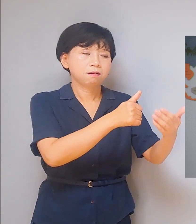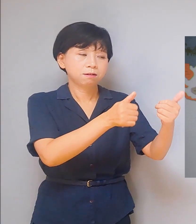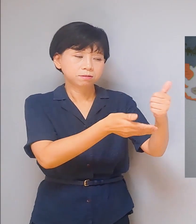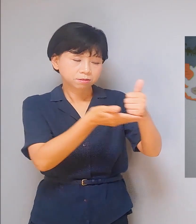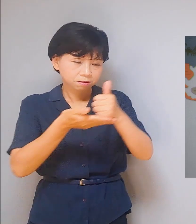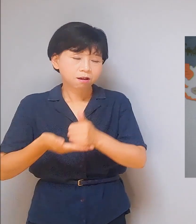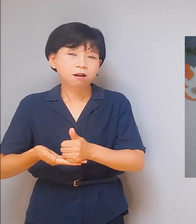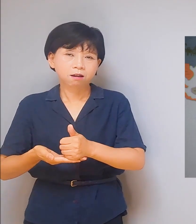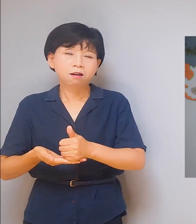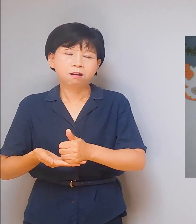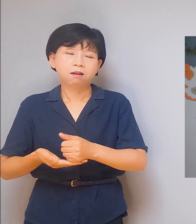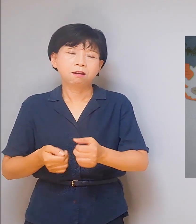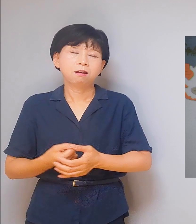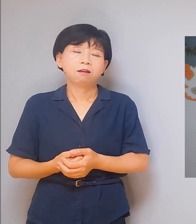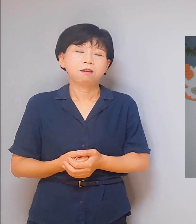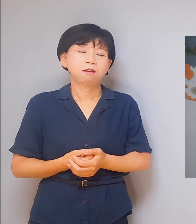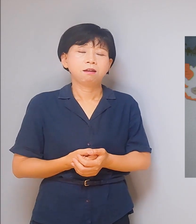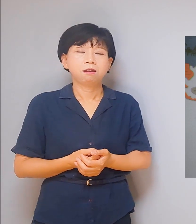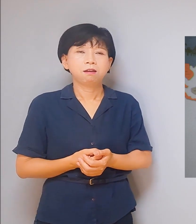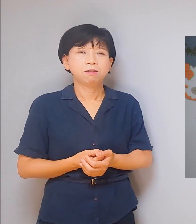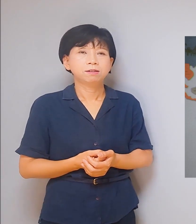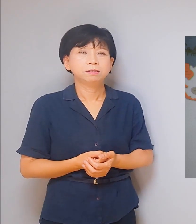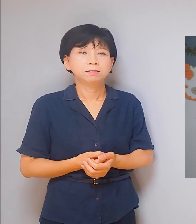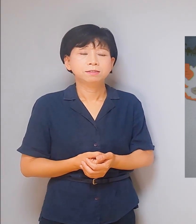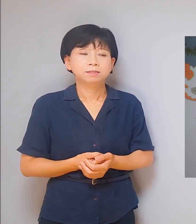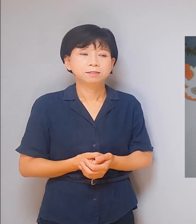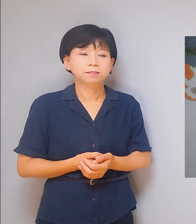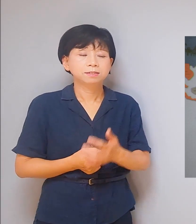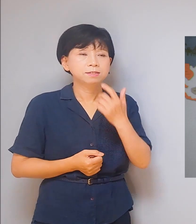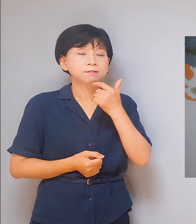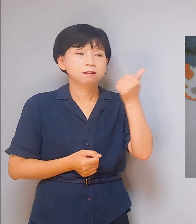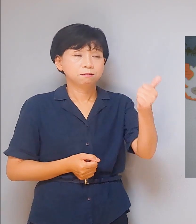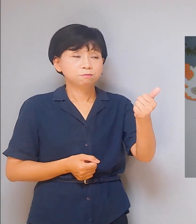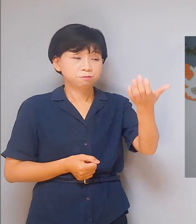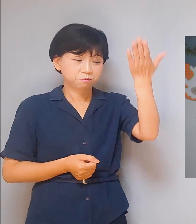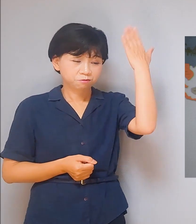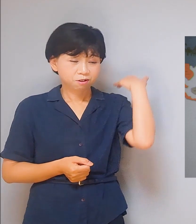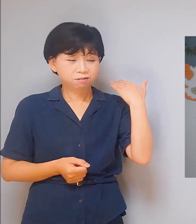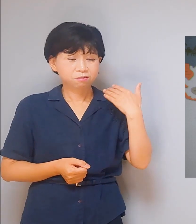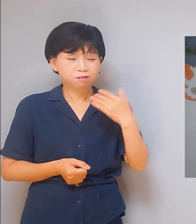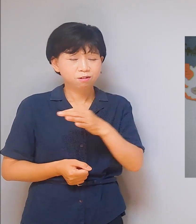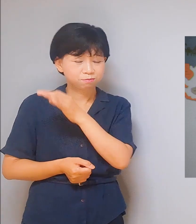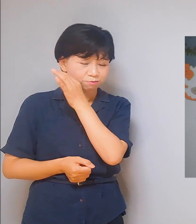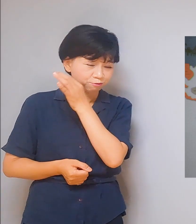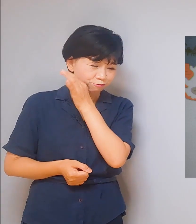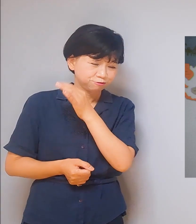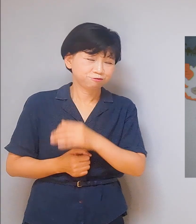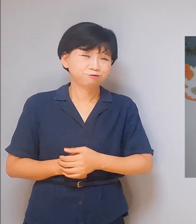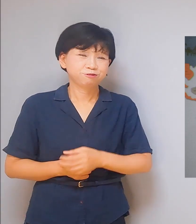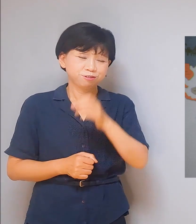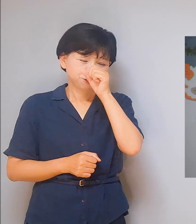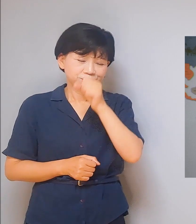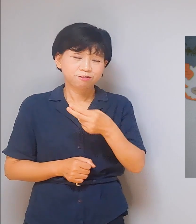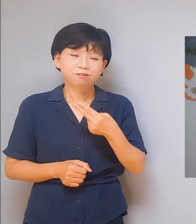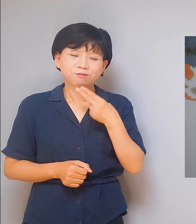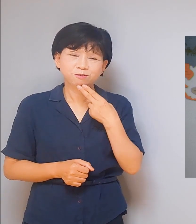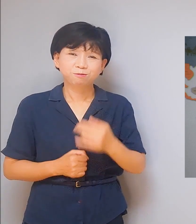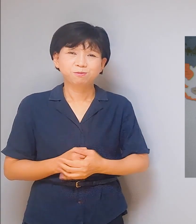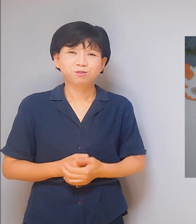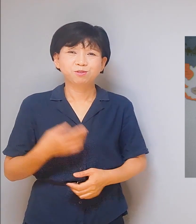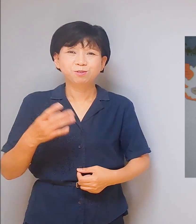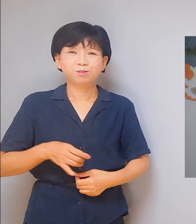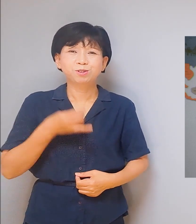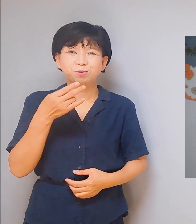영접해줬다라는 표현이 되겠습니다. 물론 야곱의 과거가 있습니다. 부끄럽죠. 선하지도 못하고 의롭지도